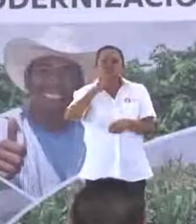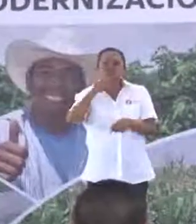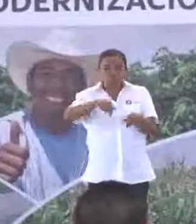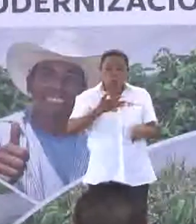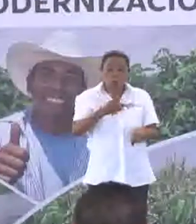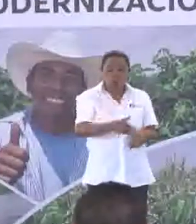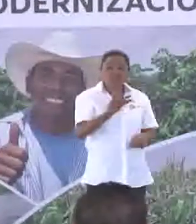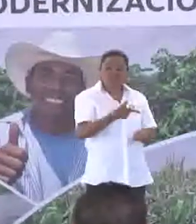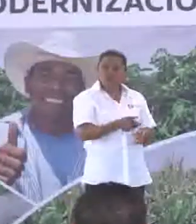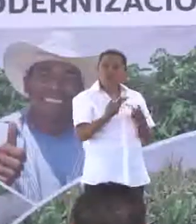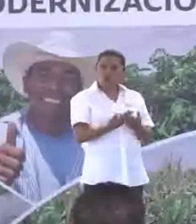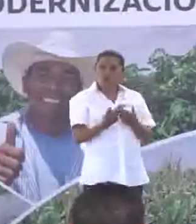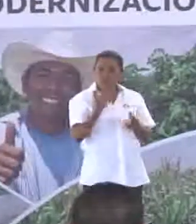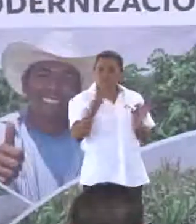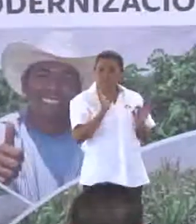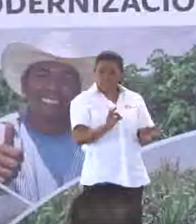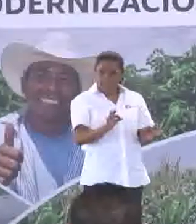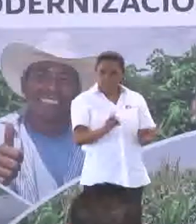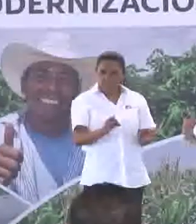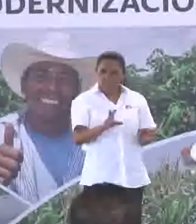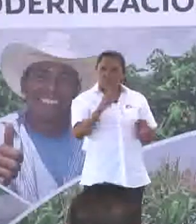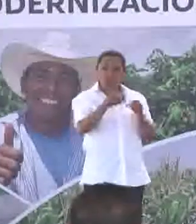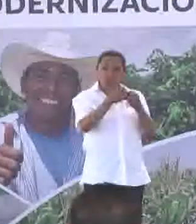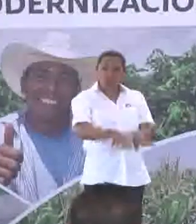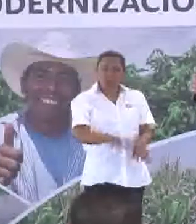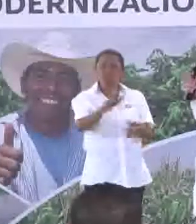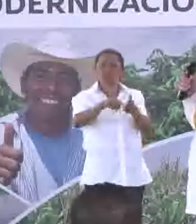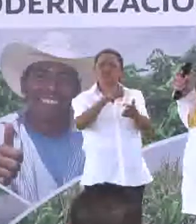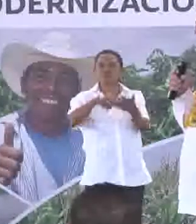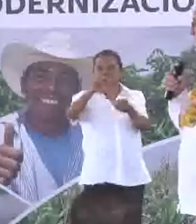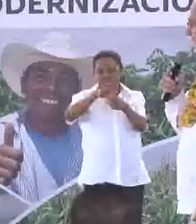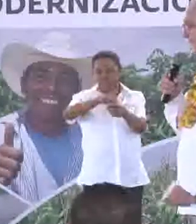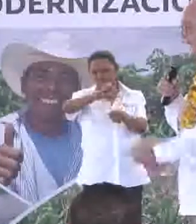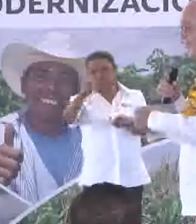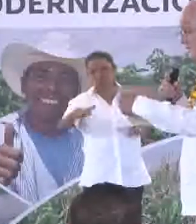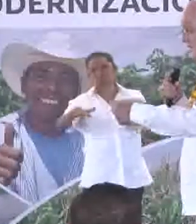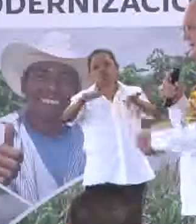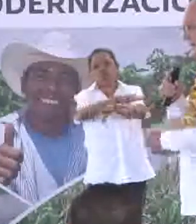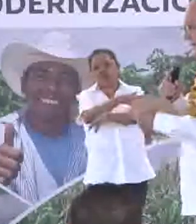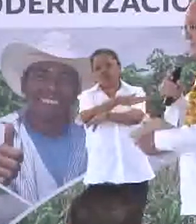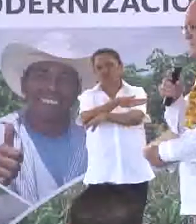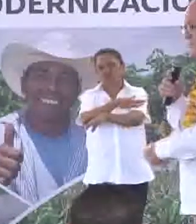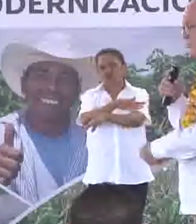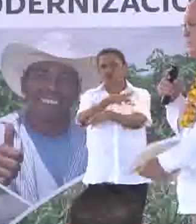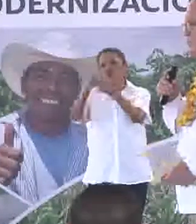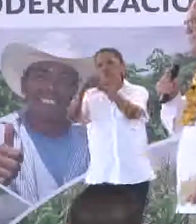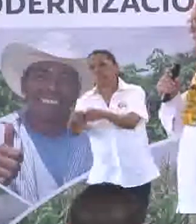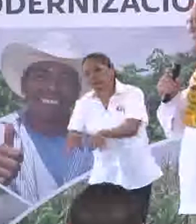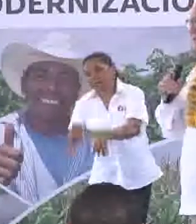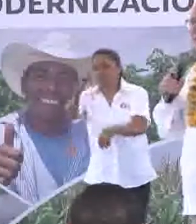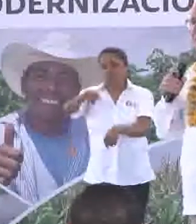y lo que iba a perder. No perdamos lo que hemos logrado juntos. Aquí hay amistades y relaciones con